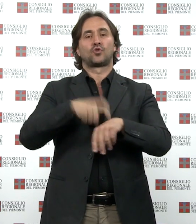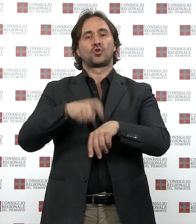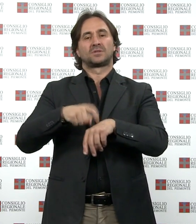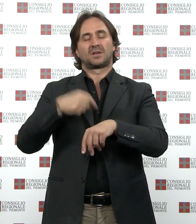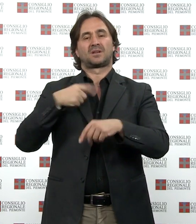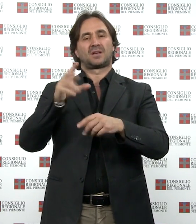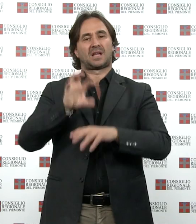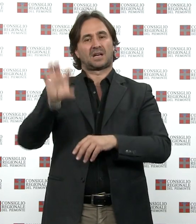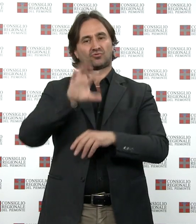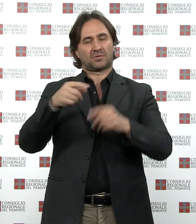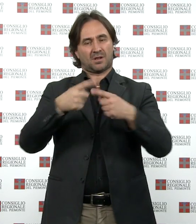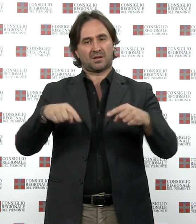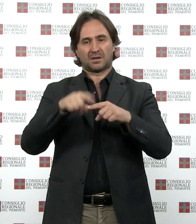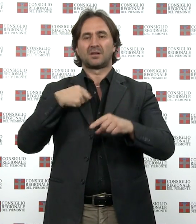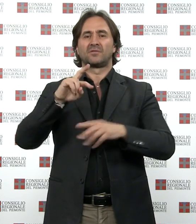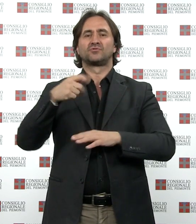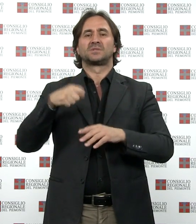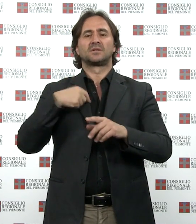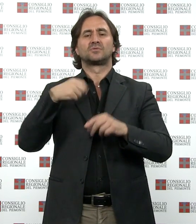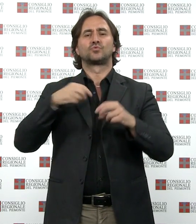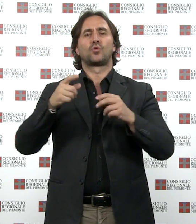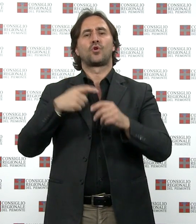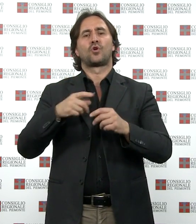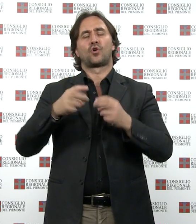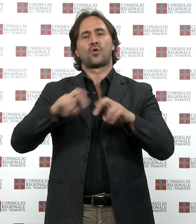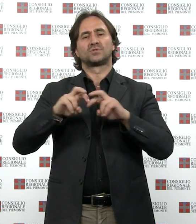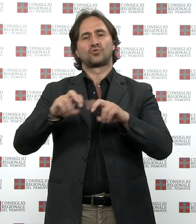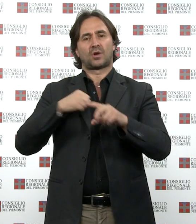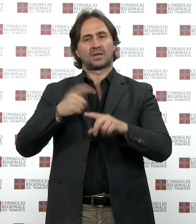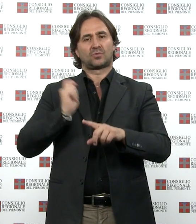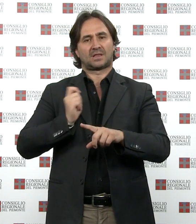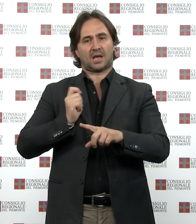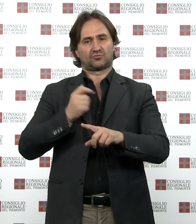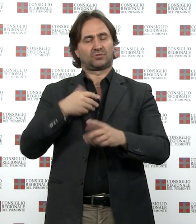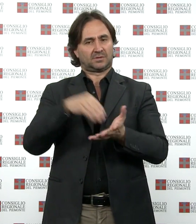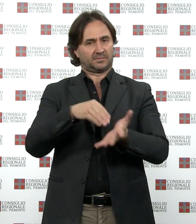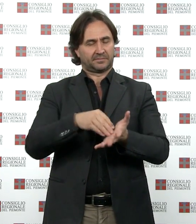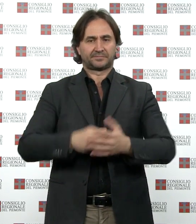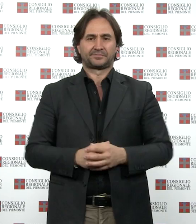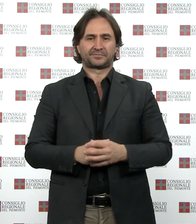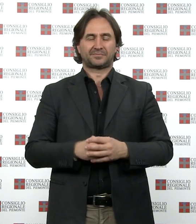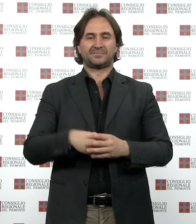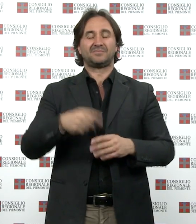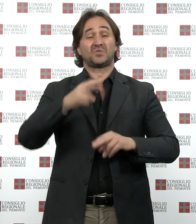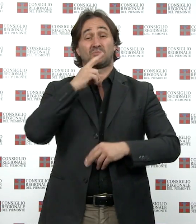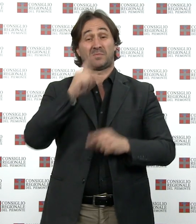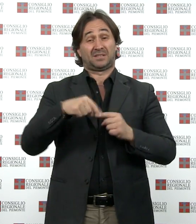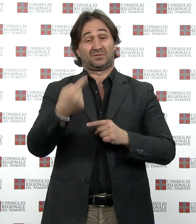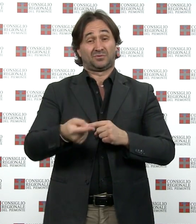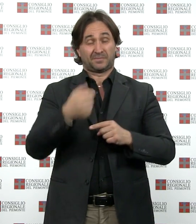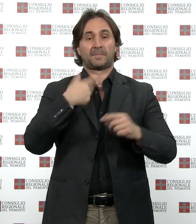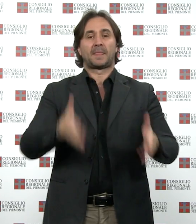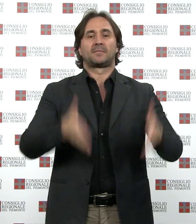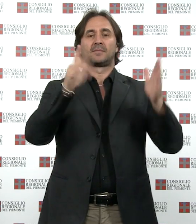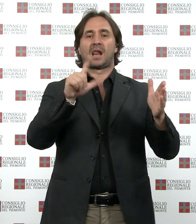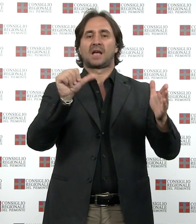e il vicepresidente della Commissione speciale di indagine per la legalità. Nel pomeriggio Palazzo Lascaris ha ospitato un